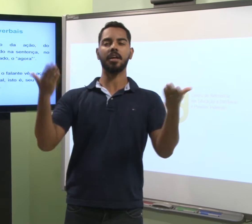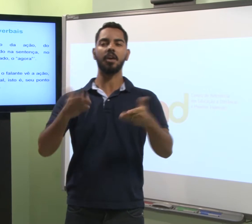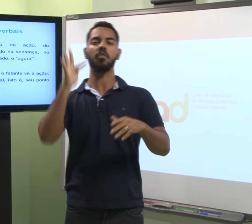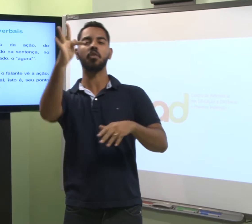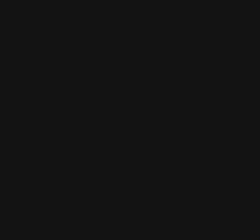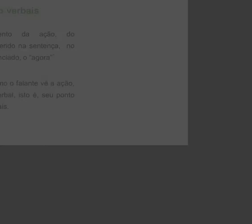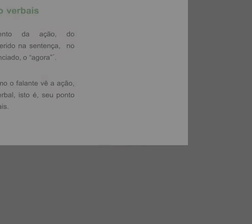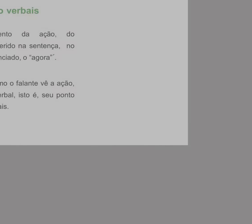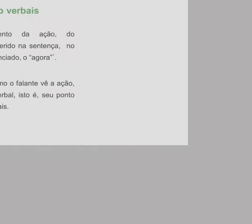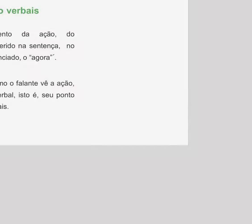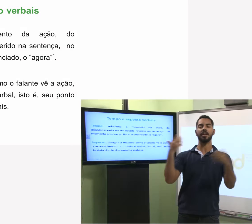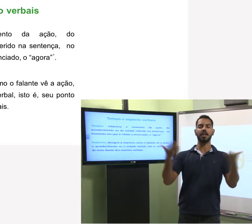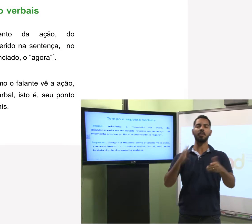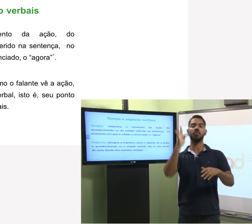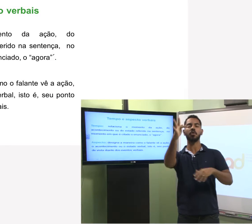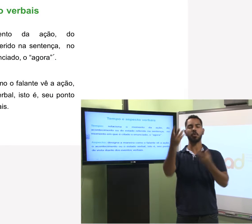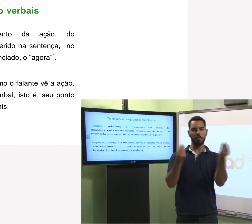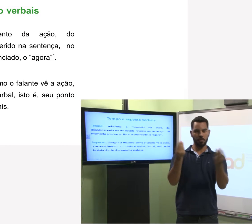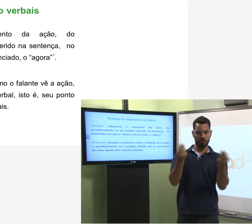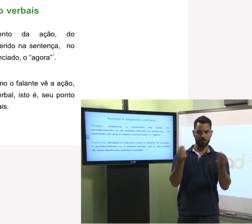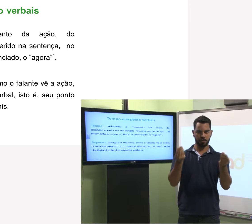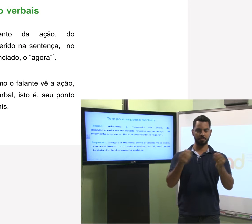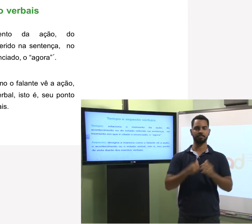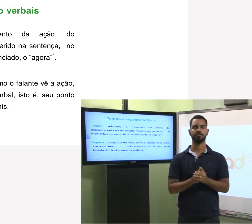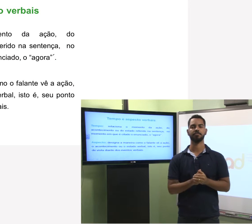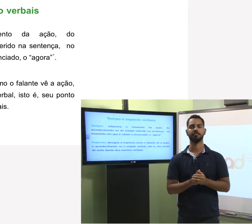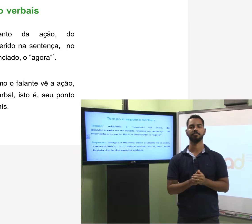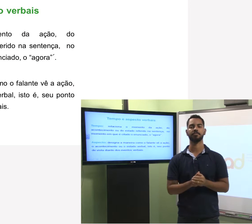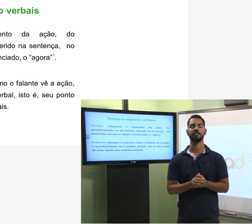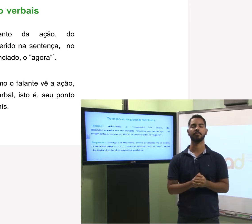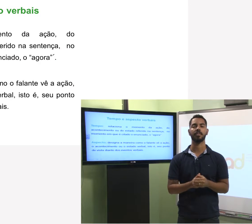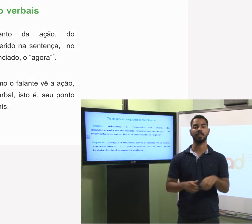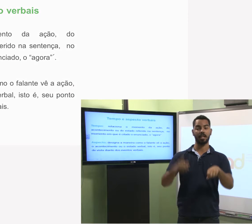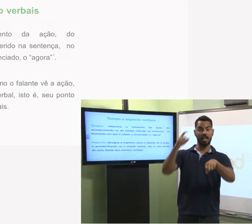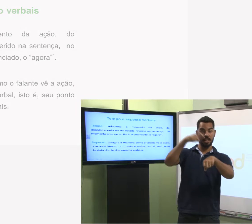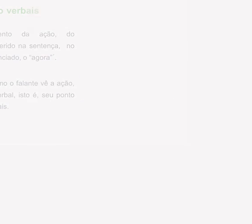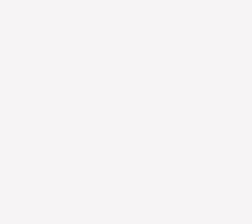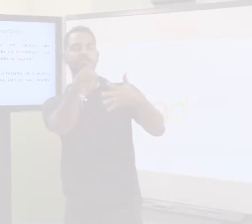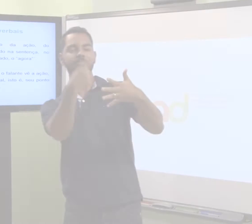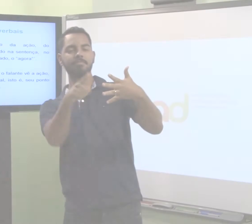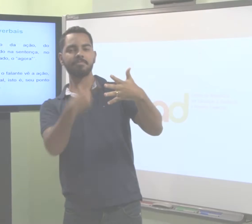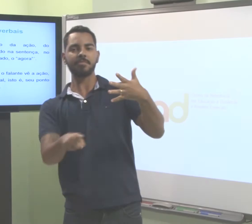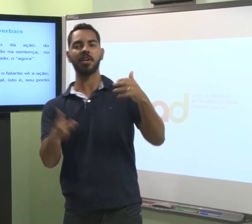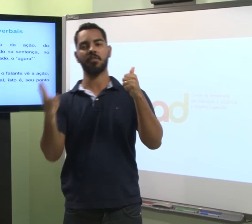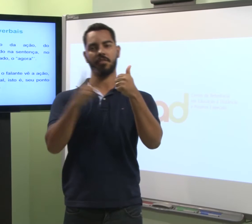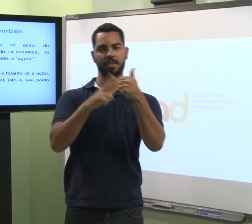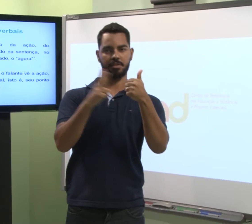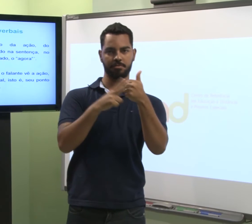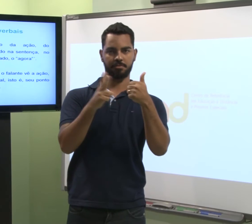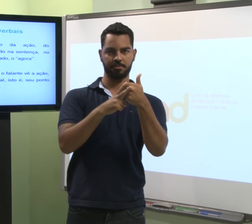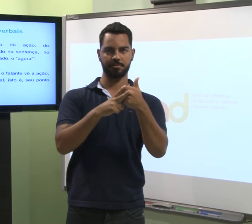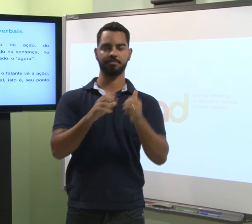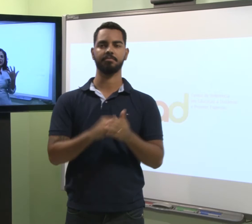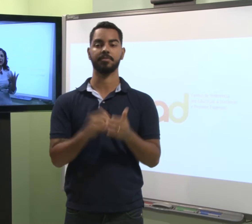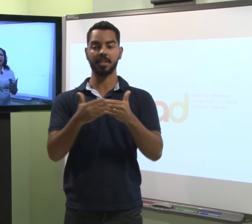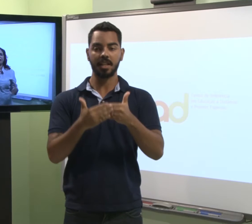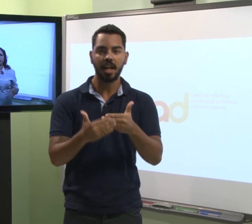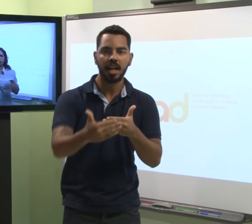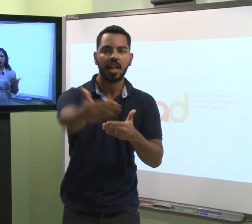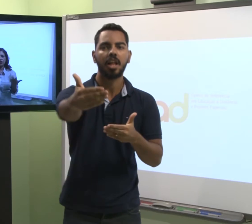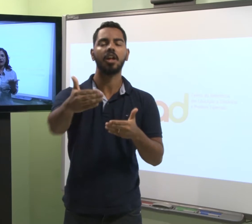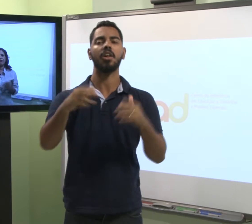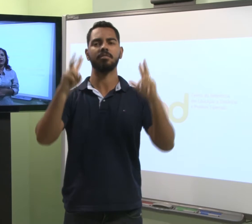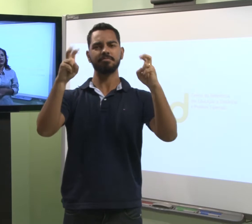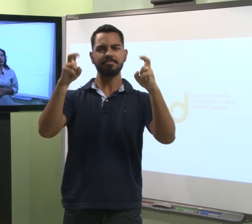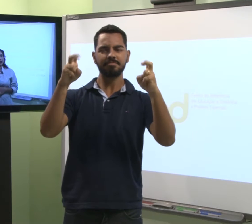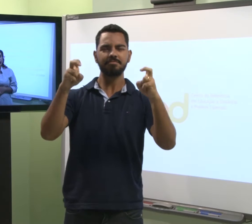Tempo e aspecto verbal. Hoje daremos início à nossa aula, falando um pouquinho sobre o tempo nas línguas de sinais. Vamos juntos